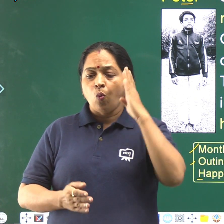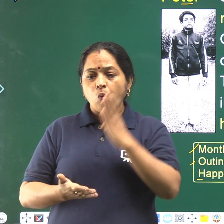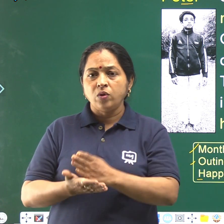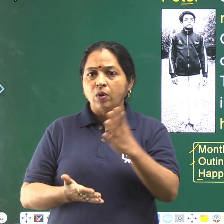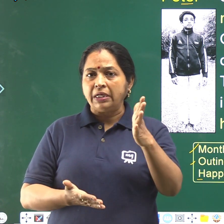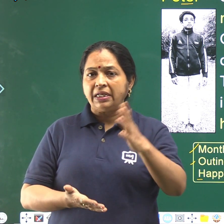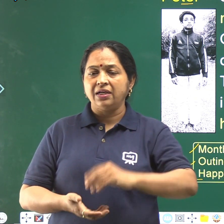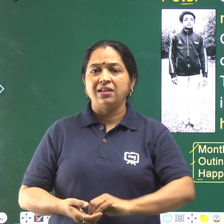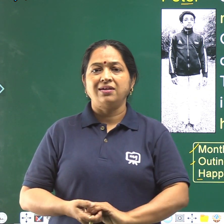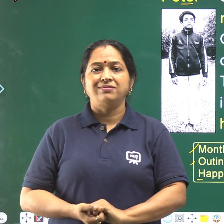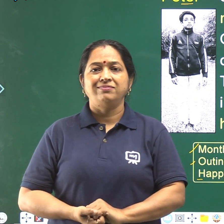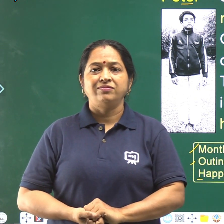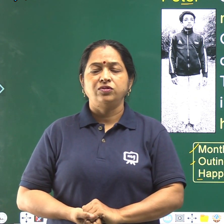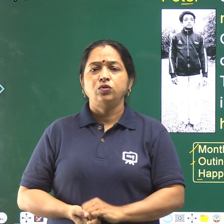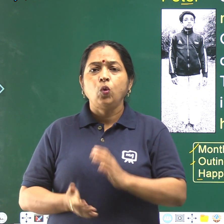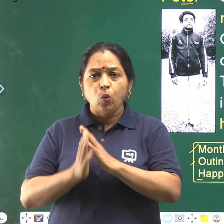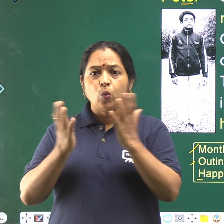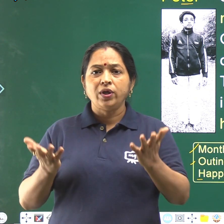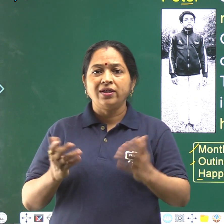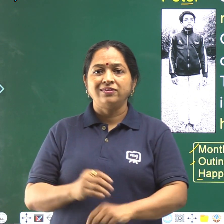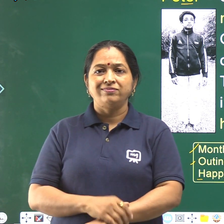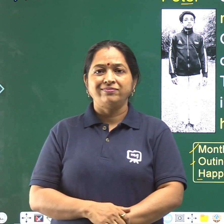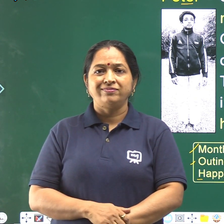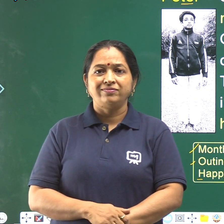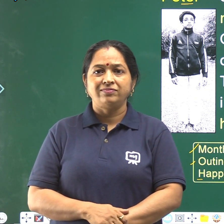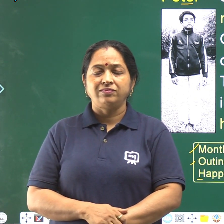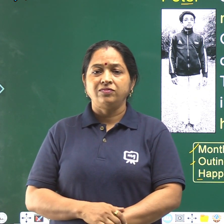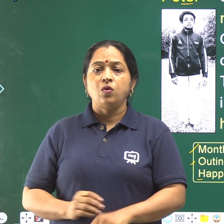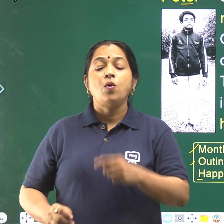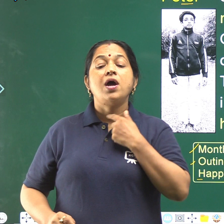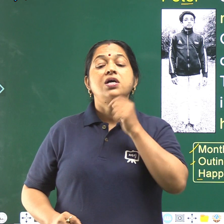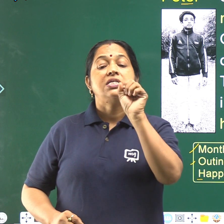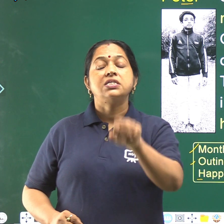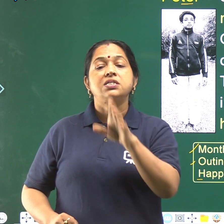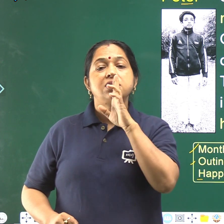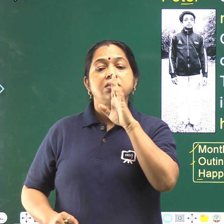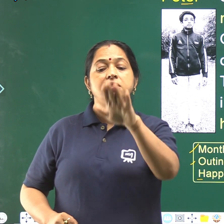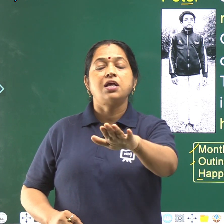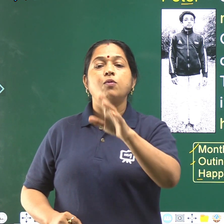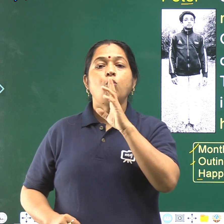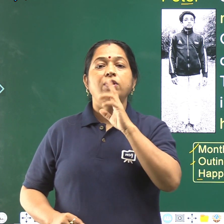है क्योंकि वह सच बोलता है।